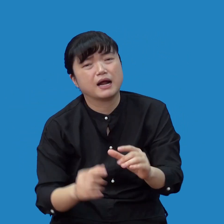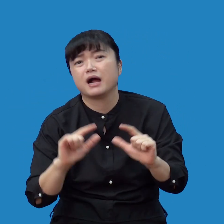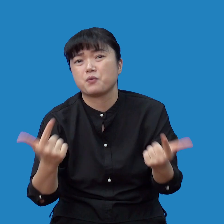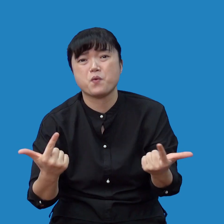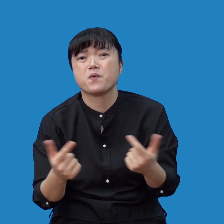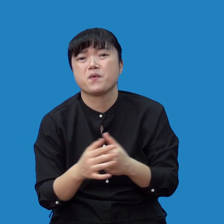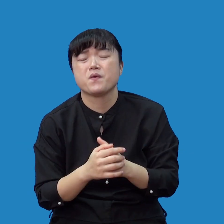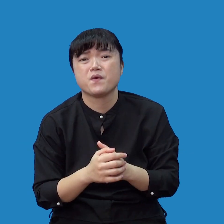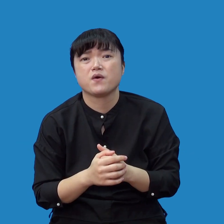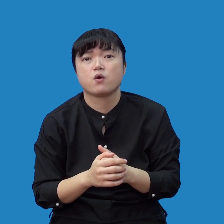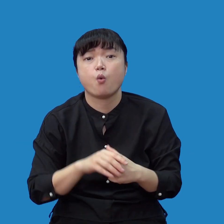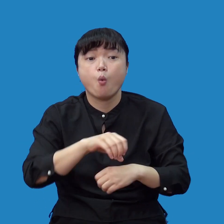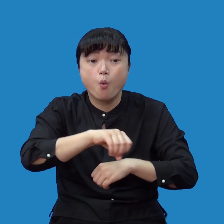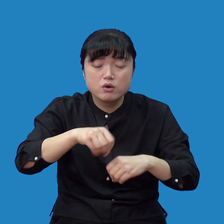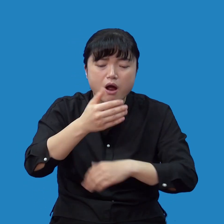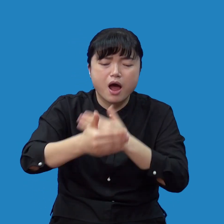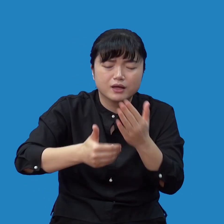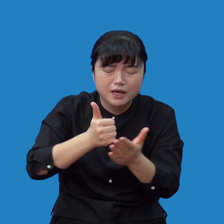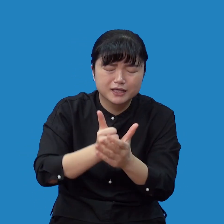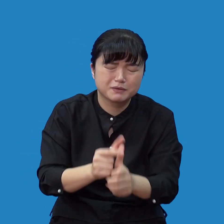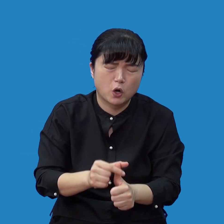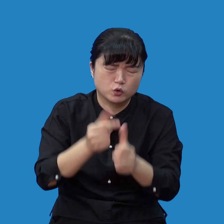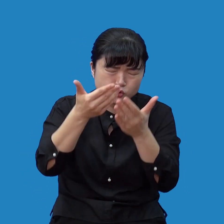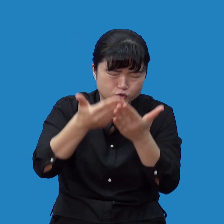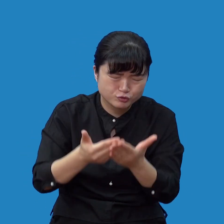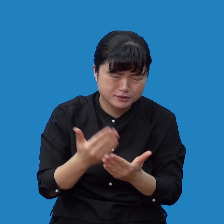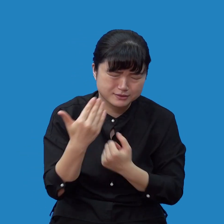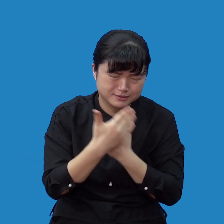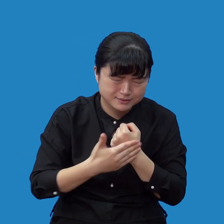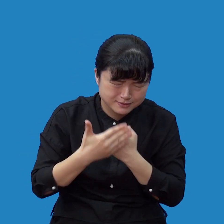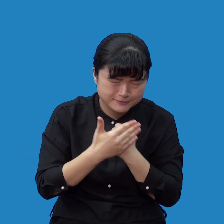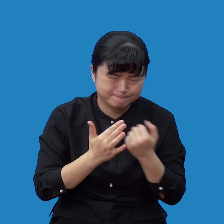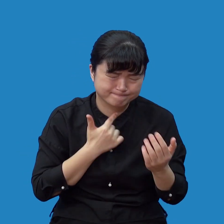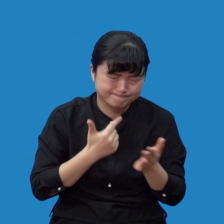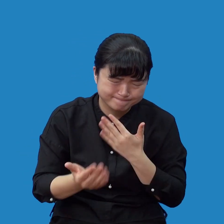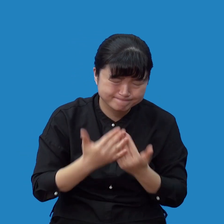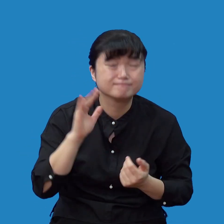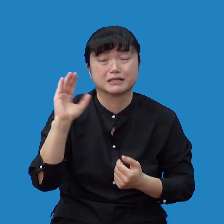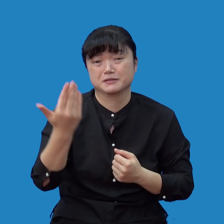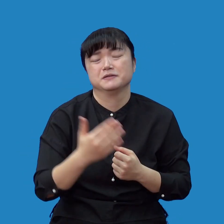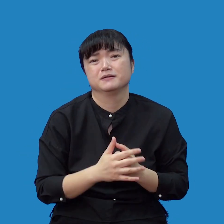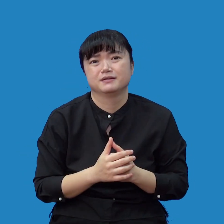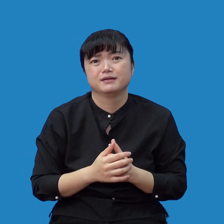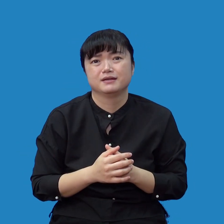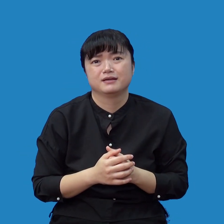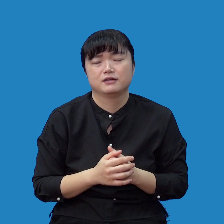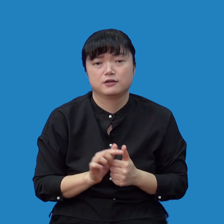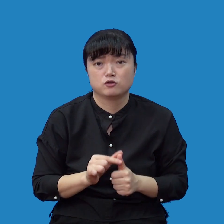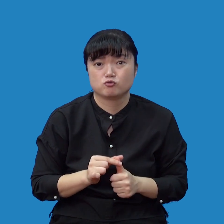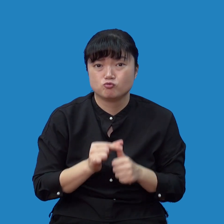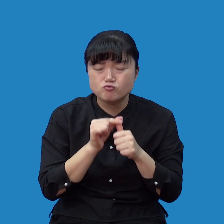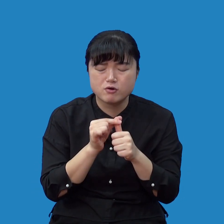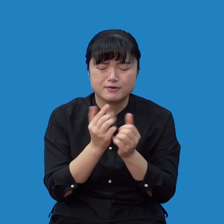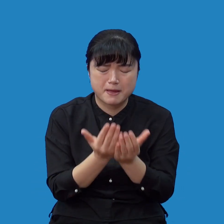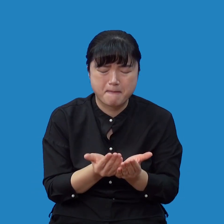오히려 하나님이 건져주시는 은혜를 힘입도록 도와주실 것입니다. 구원의 방주가 되는 이 갈대